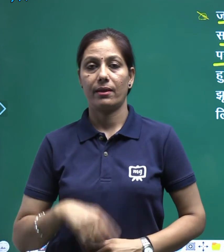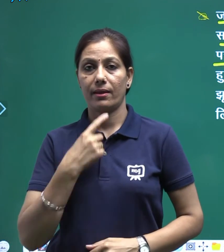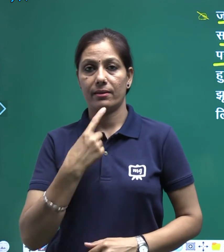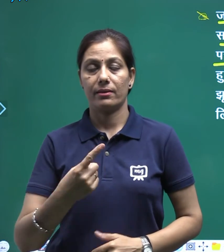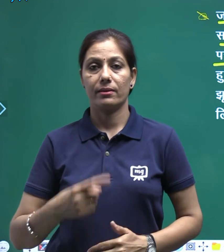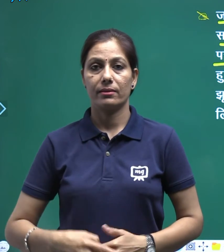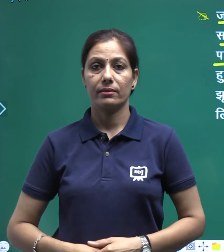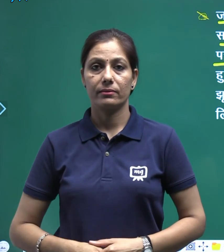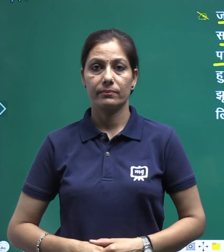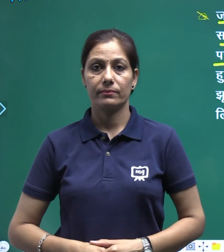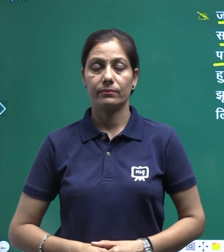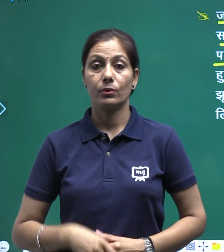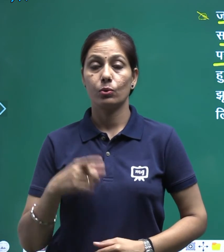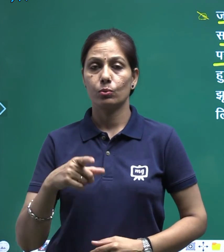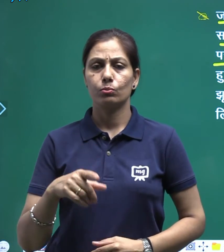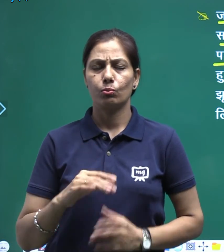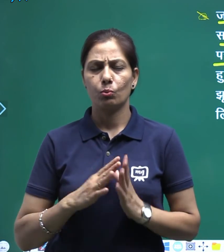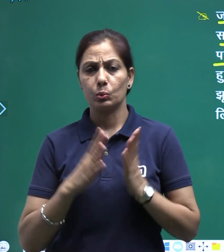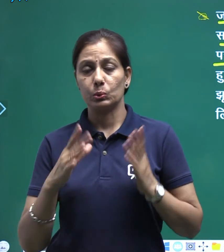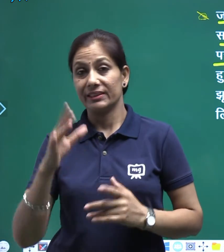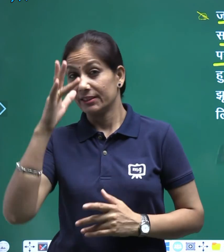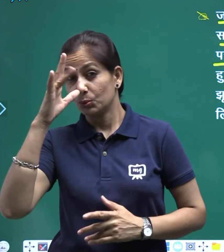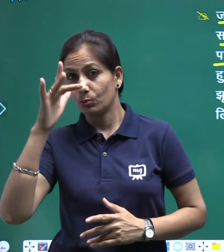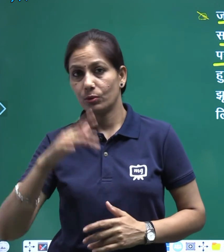कहती है कि तुम बहुत झूठ बोलते हो,